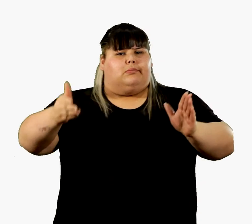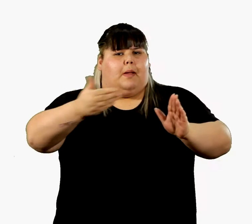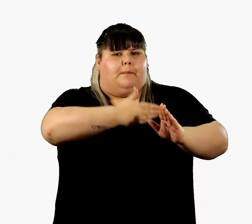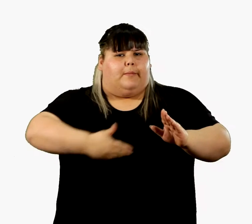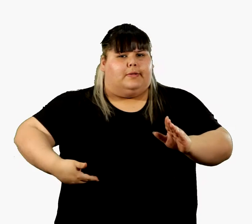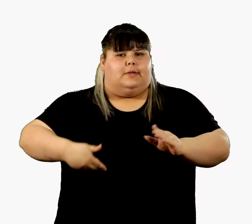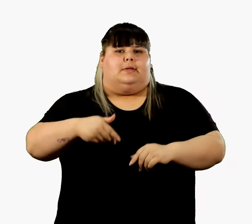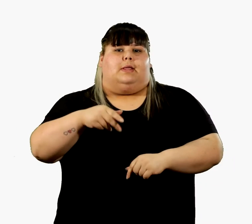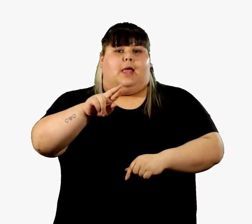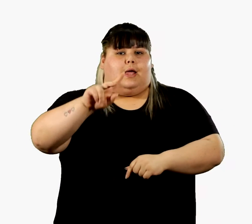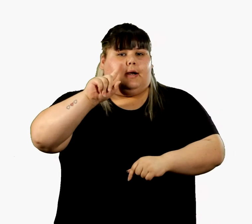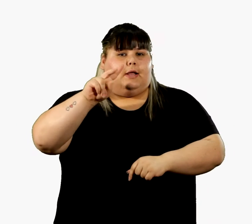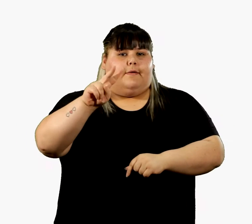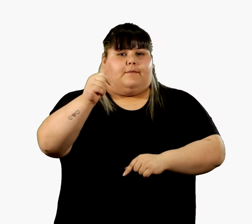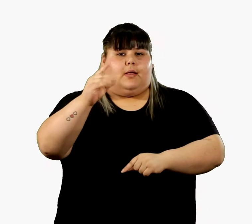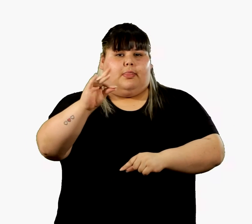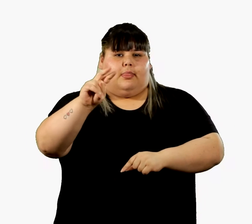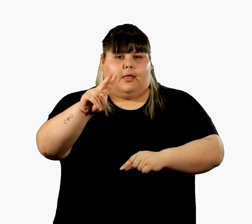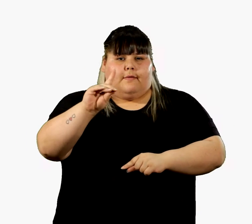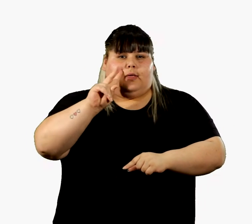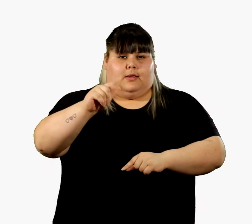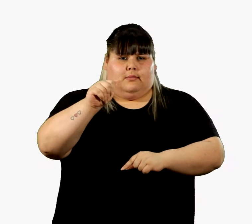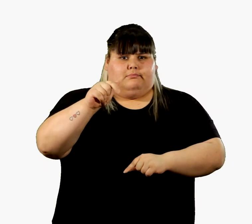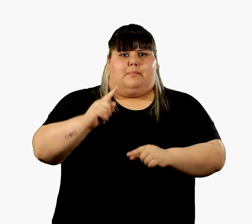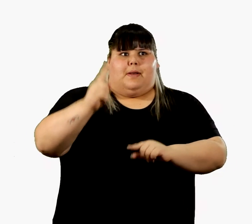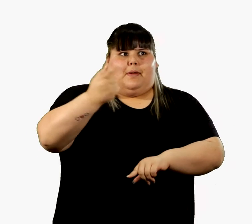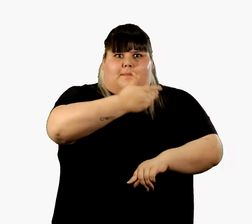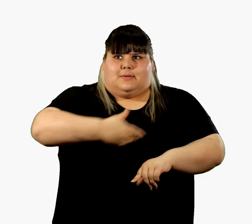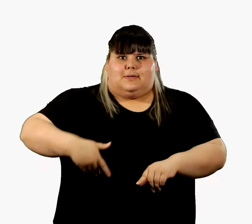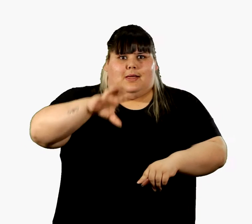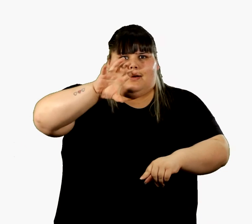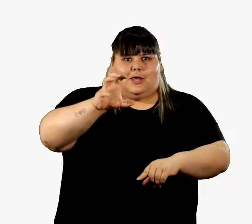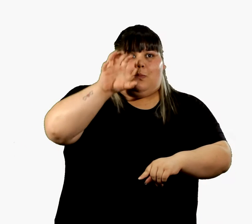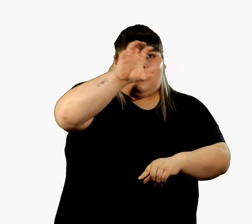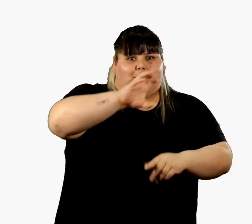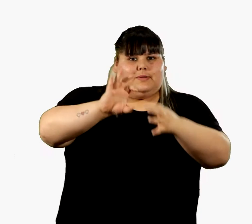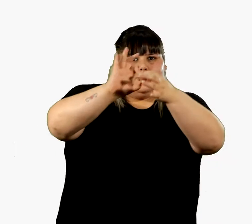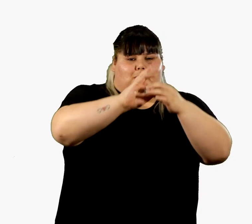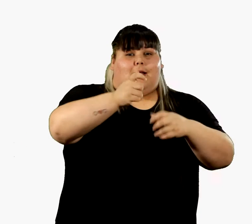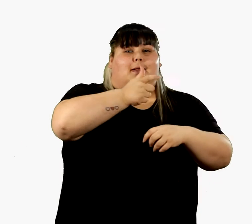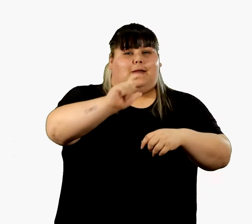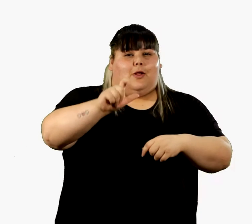que fue el primer jefe de estado de las provincias unidas del río de la plata'